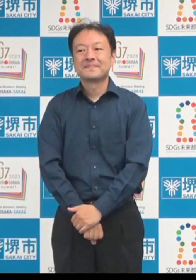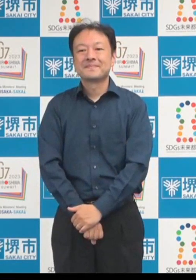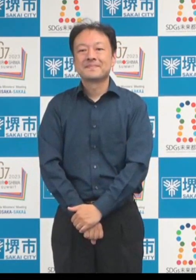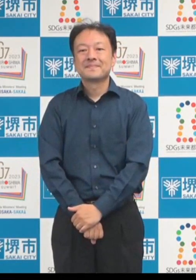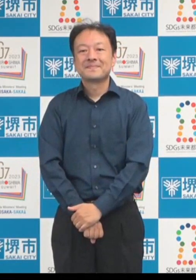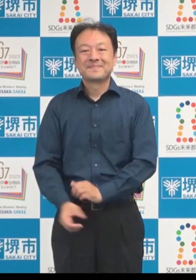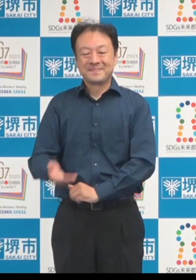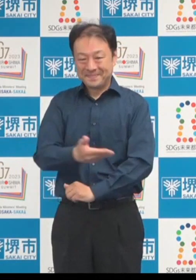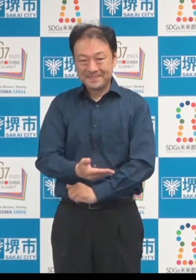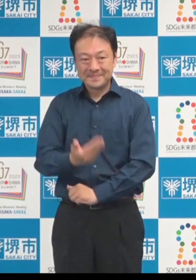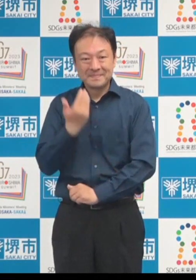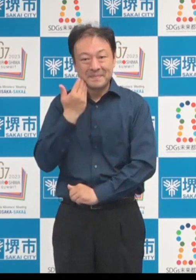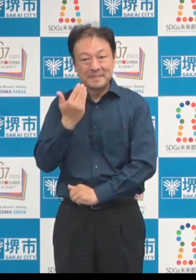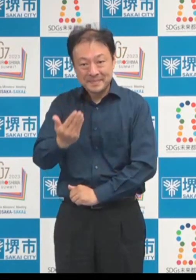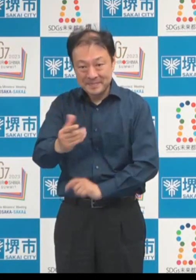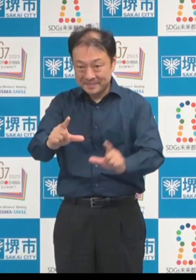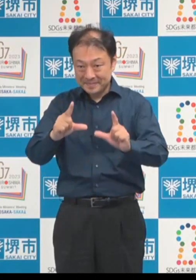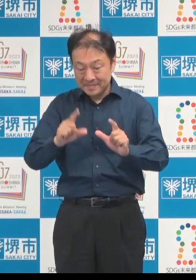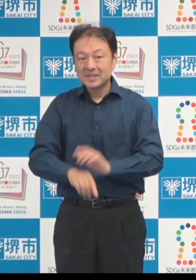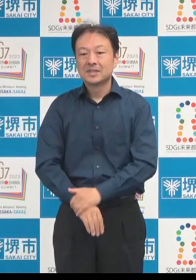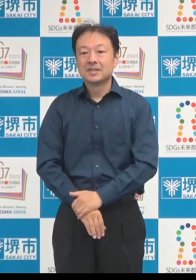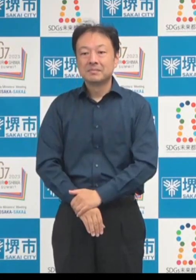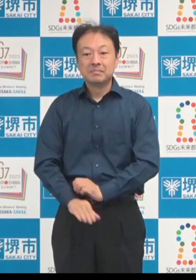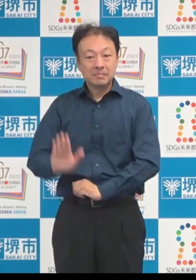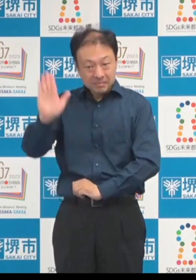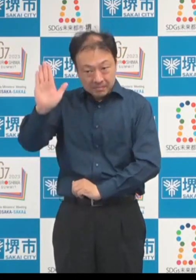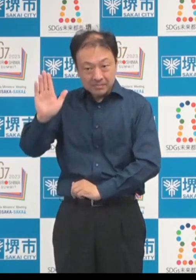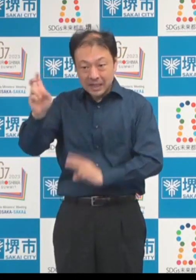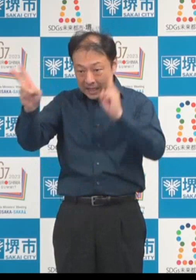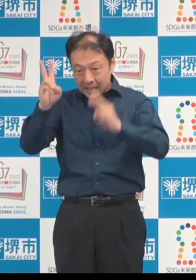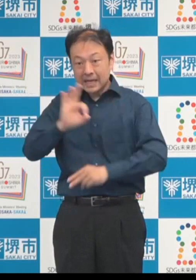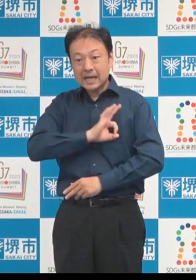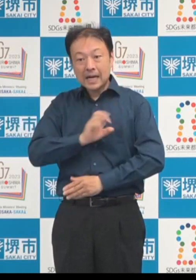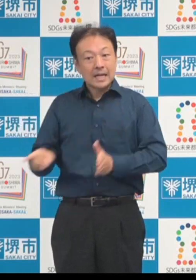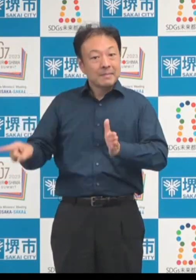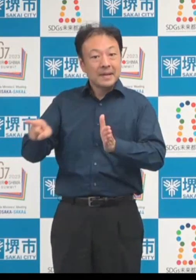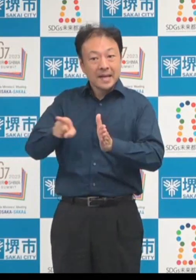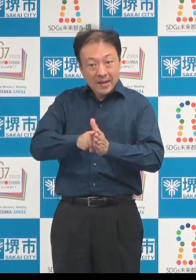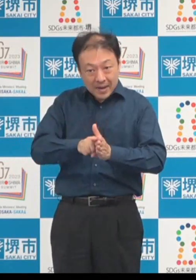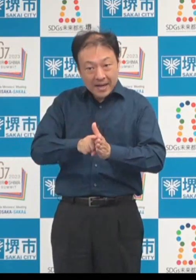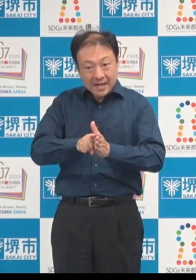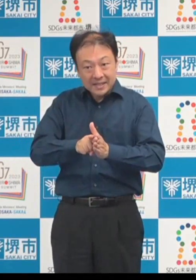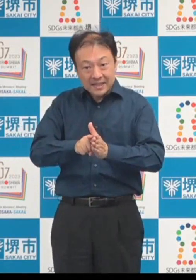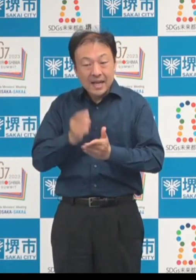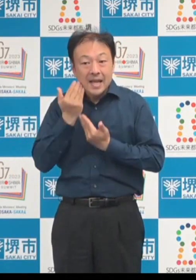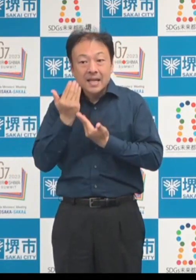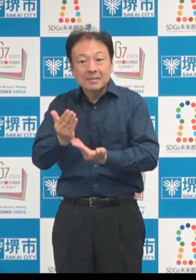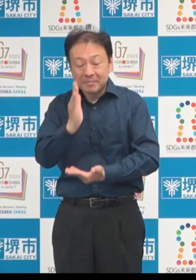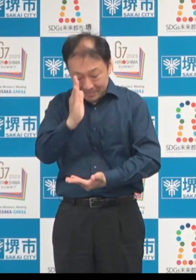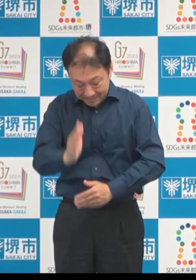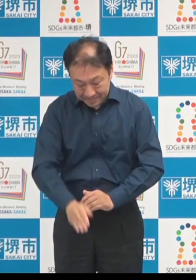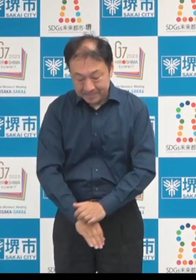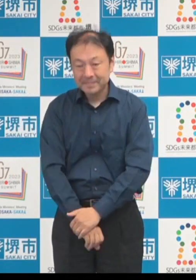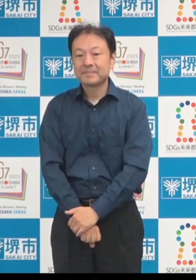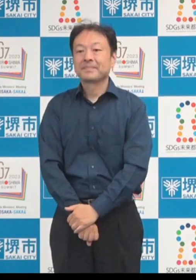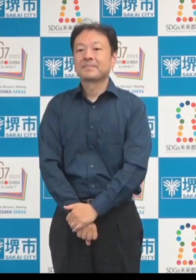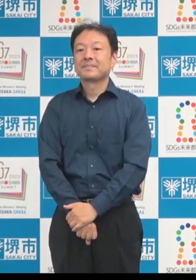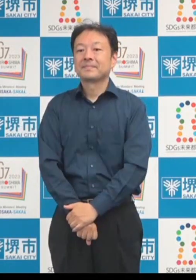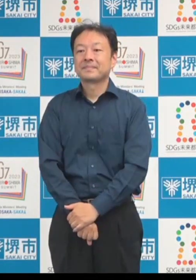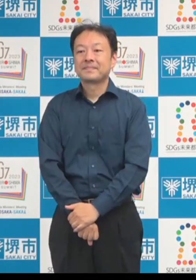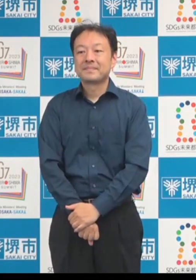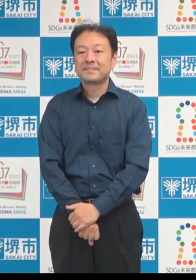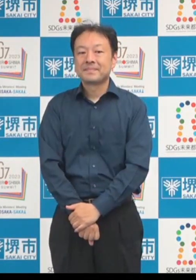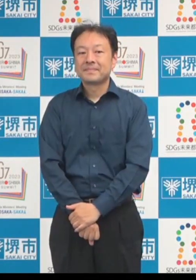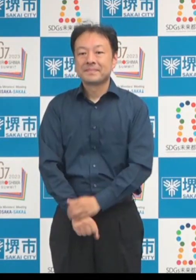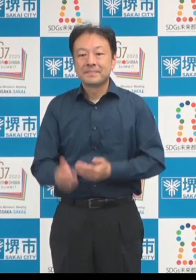それではただいまから質疑に移ります。挙手の上社名を告げていただき、ご質問の方をよろしくお願いします。ご質